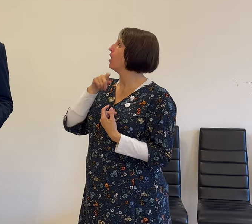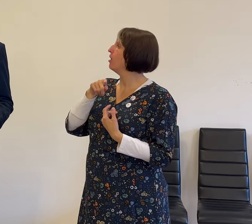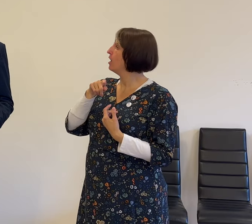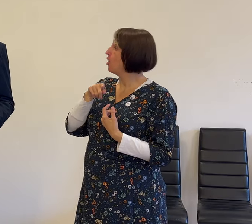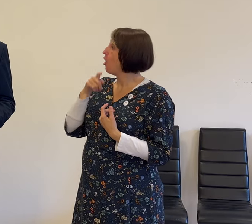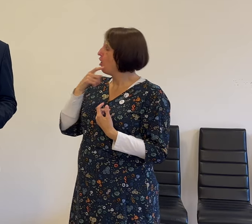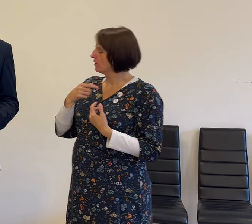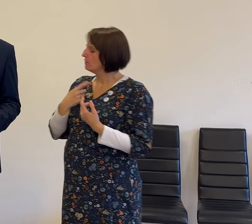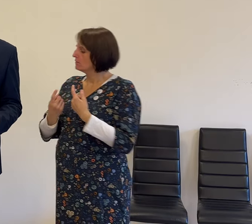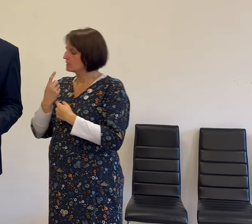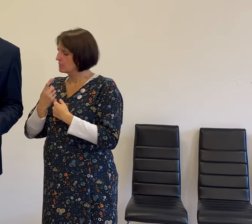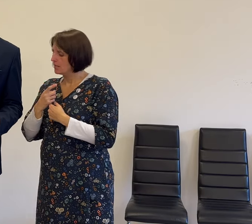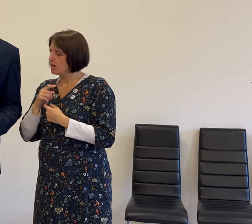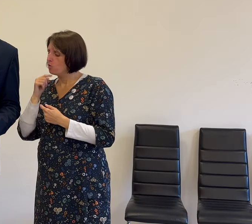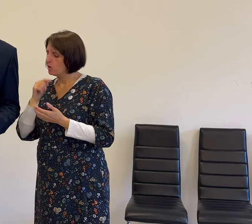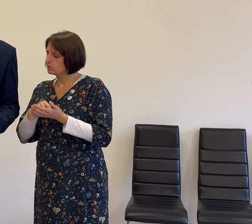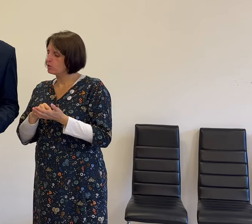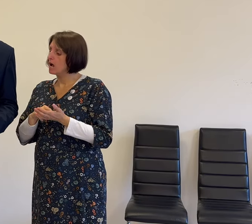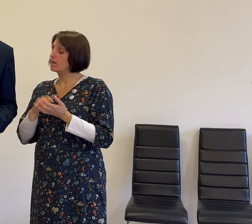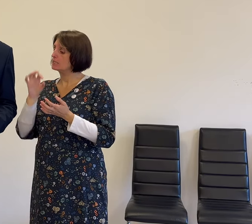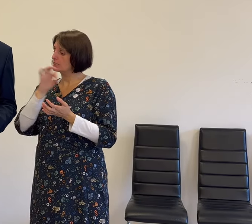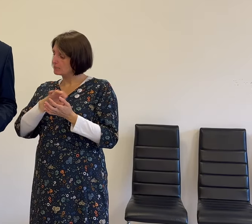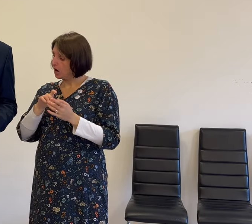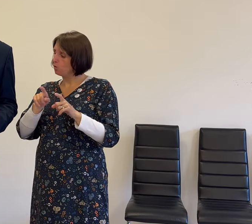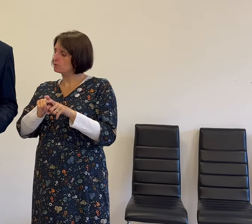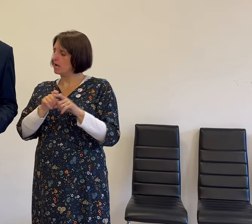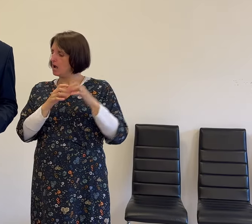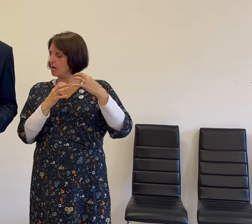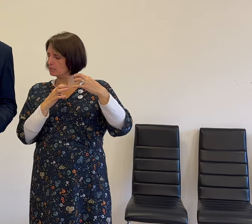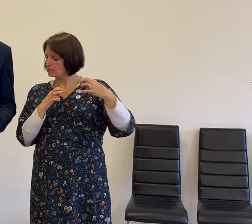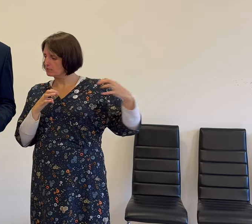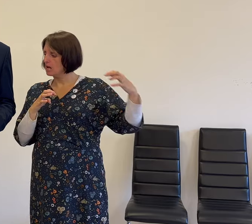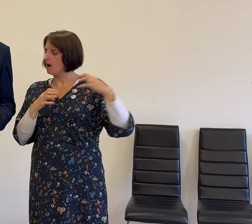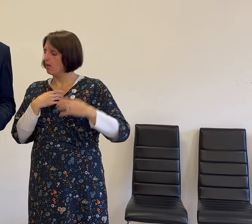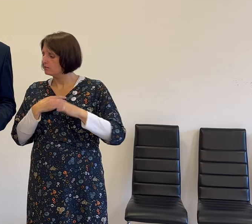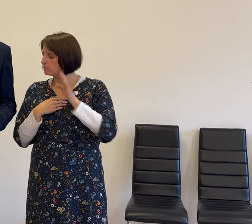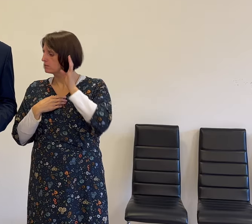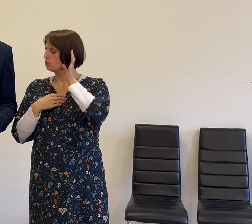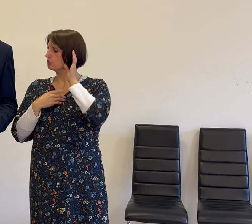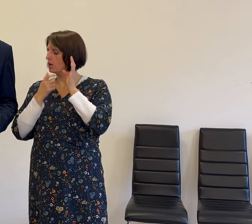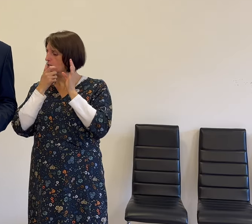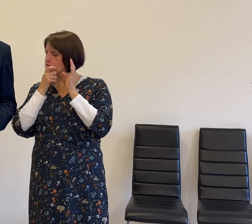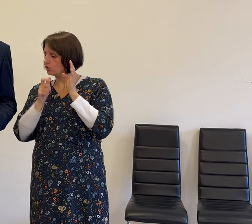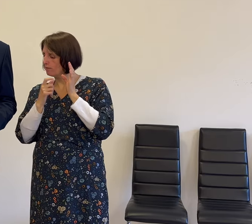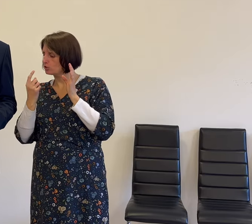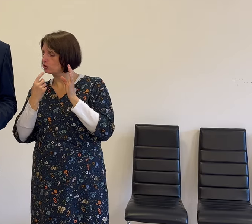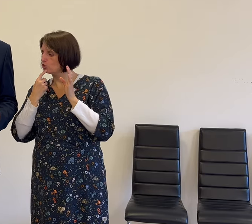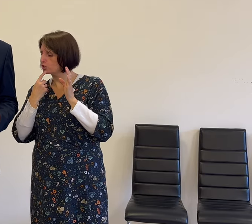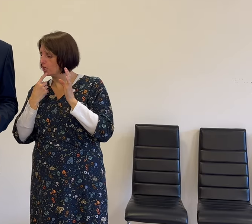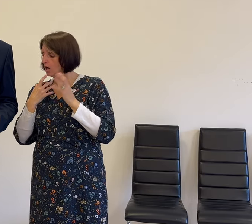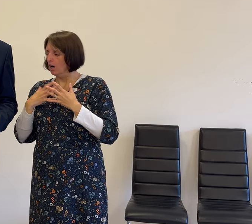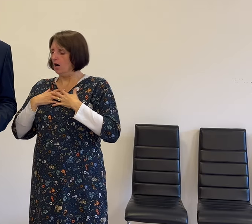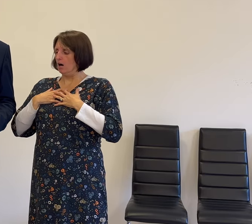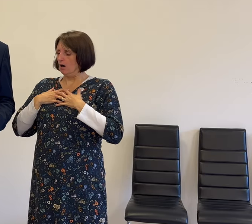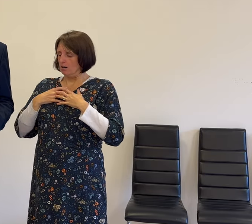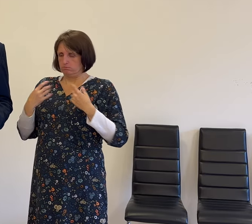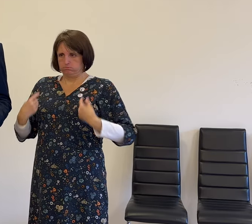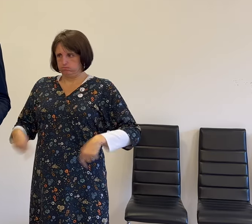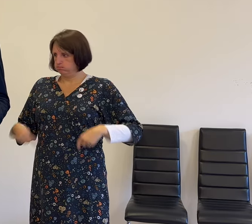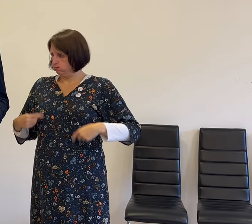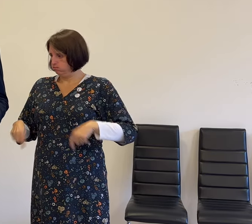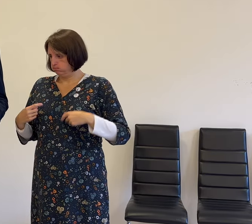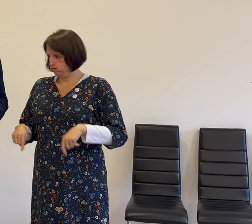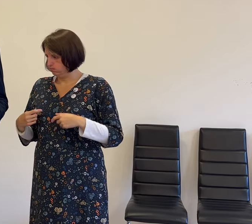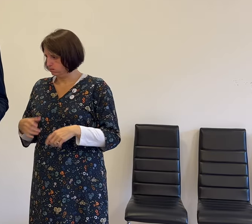to má dopad. Kdykoliv Saul a celý Izrael slyšeli tato Pelištějcová slova, děsili se a velice se